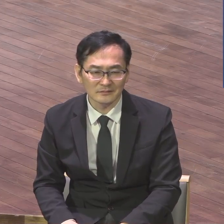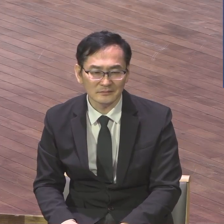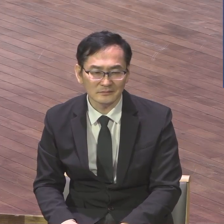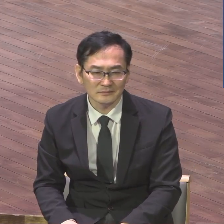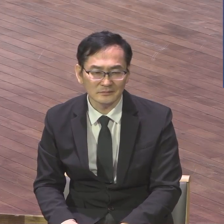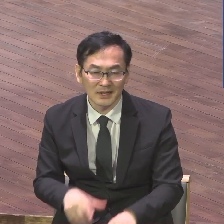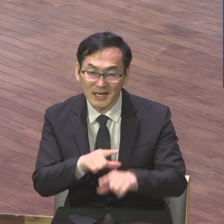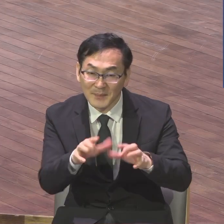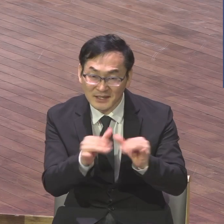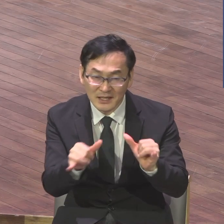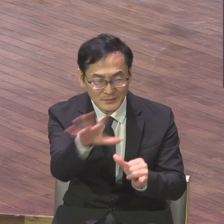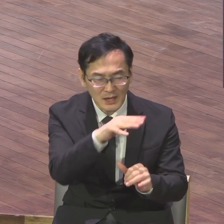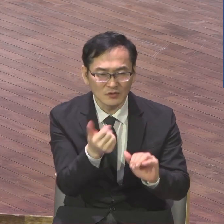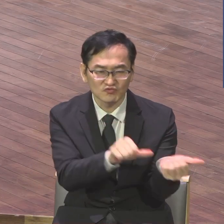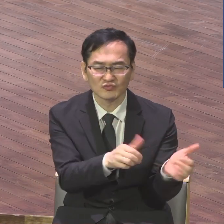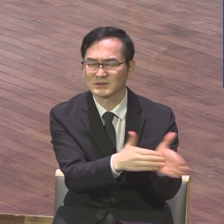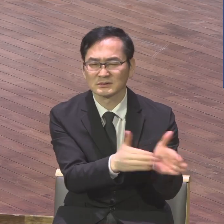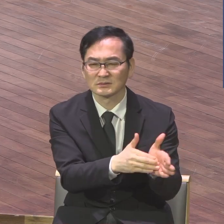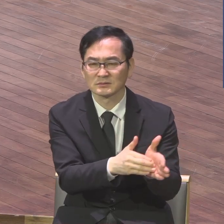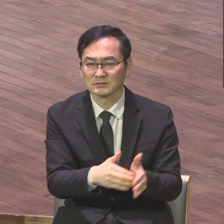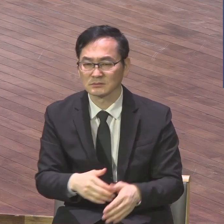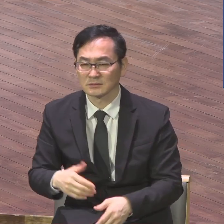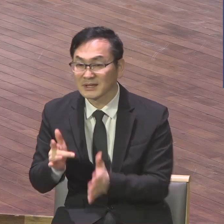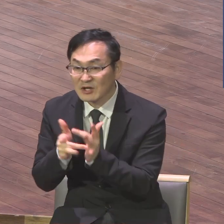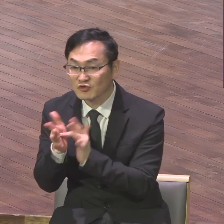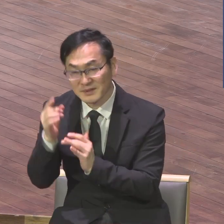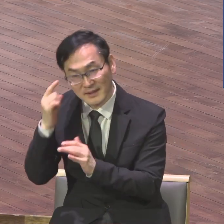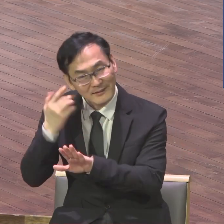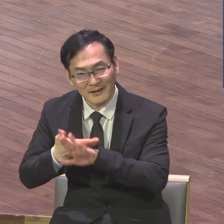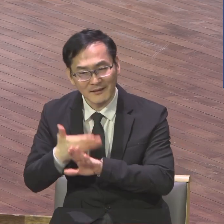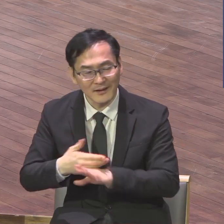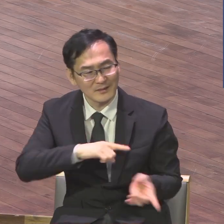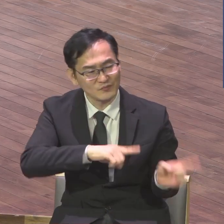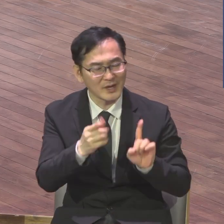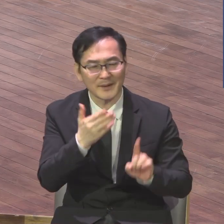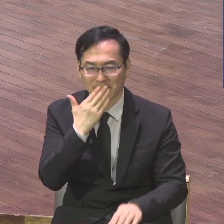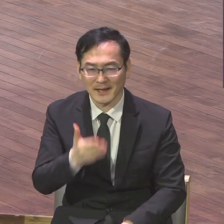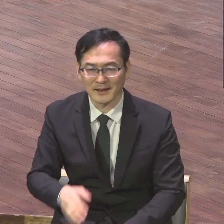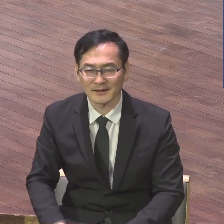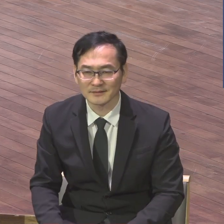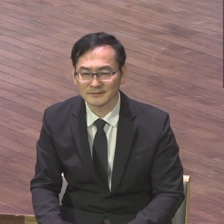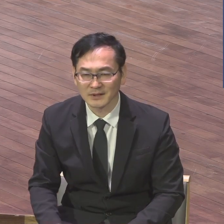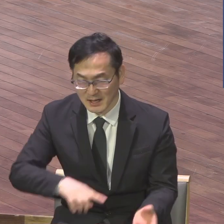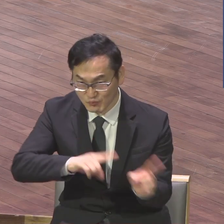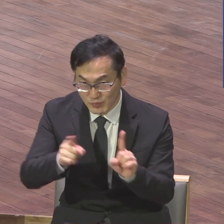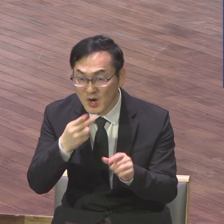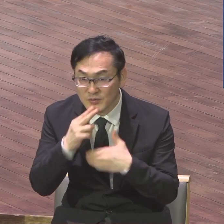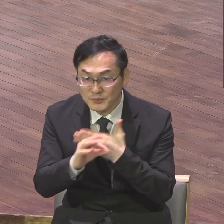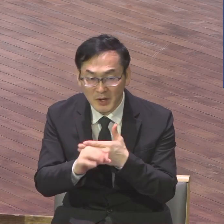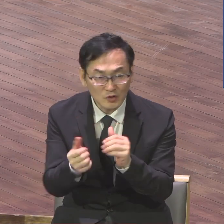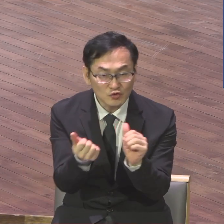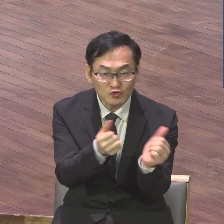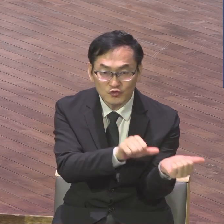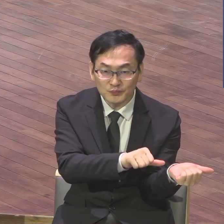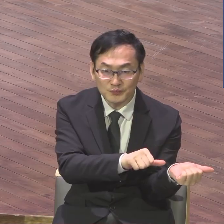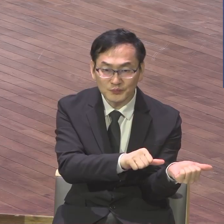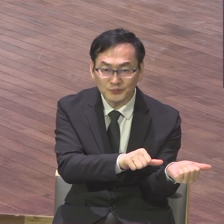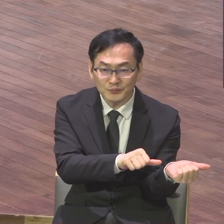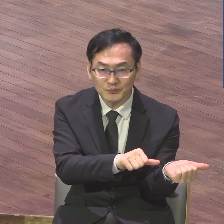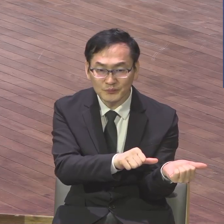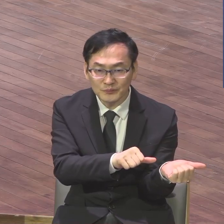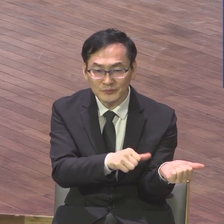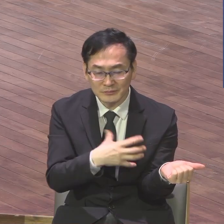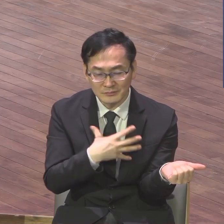개념, 부활을 전제하지 않는다면 결코 죽음은 안식이 아니지요.